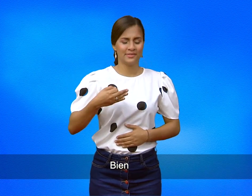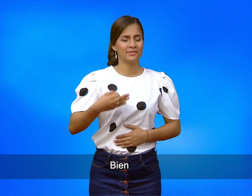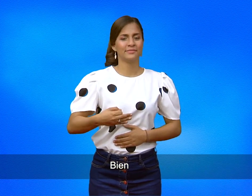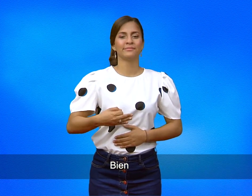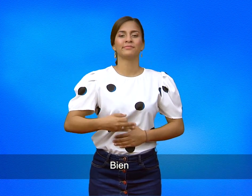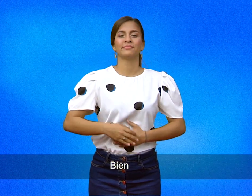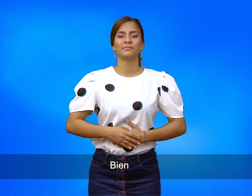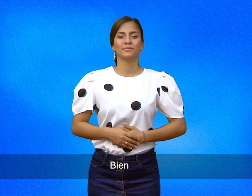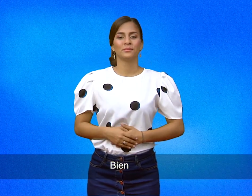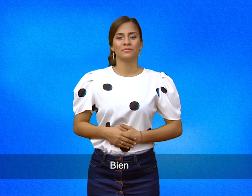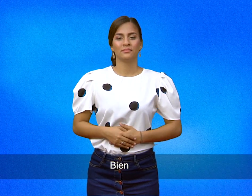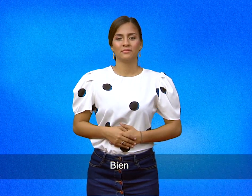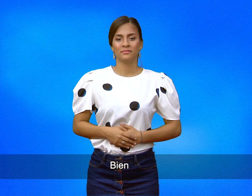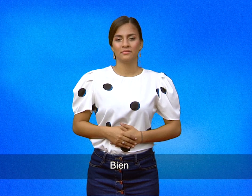Bien.